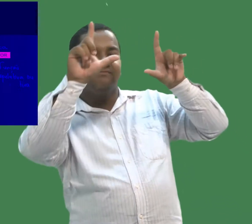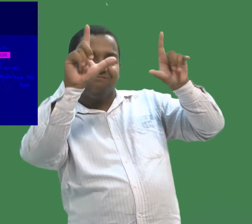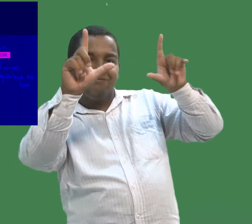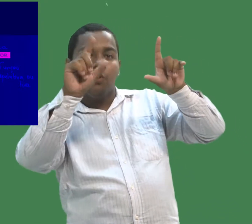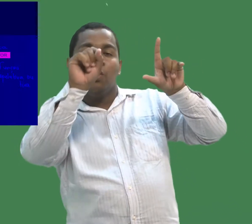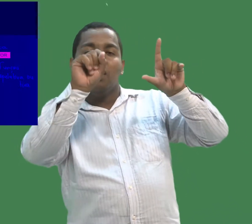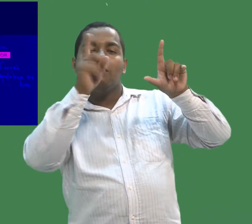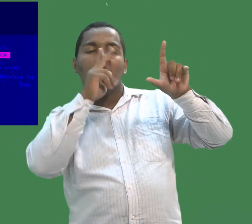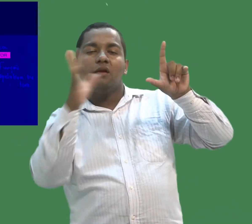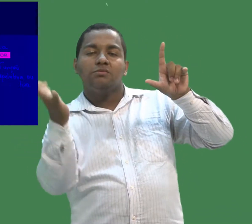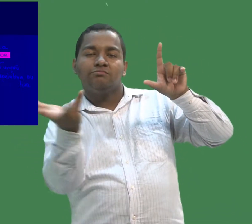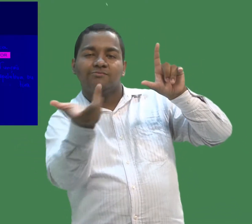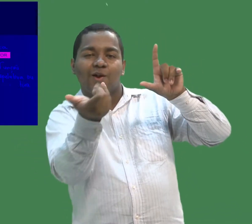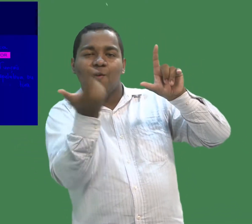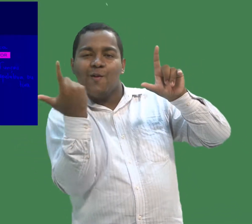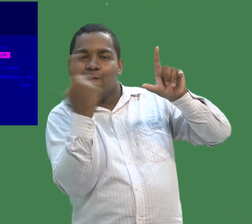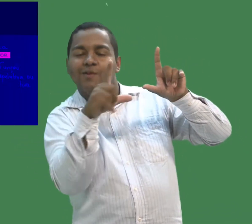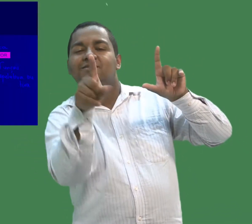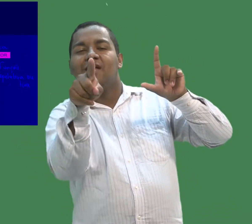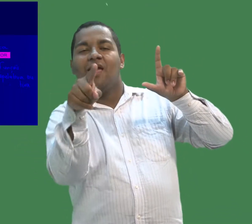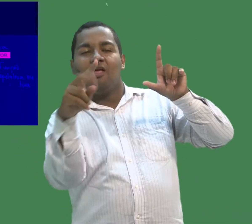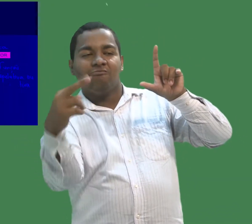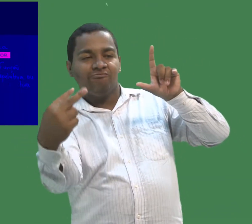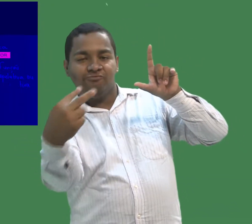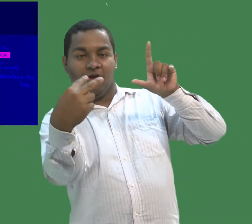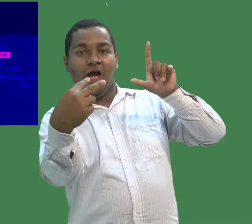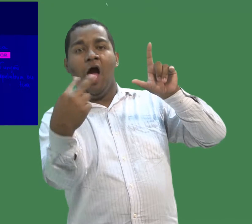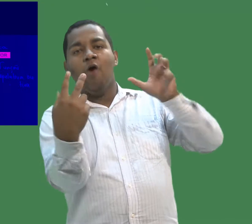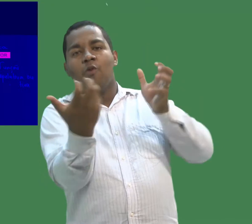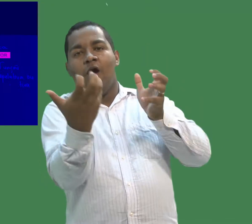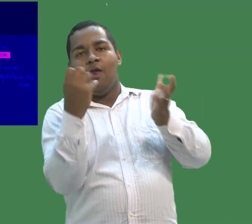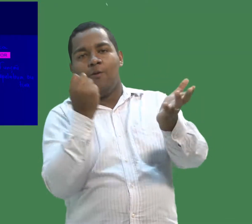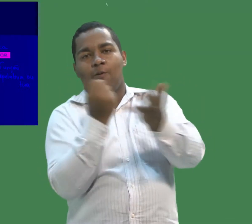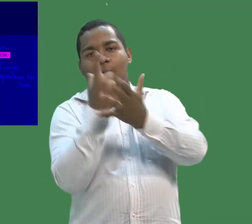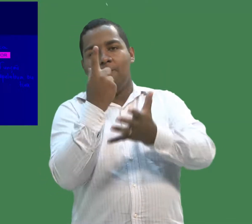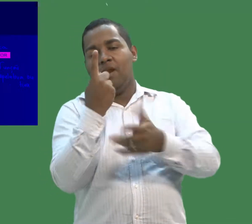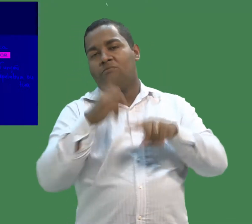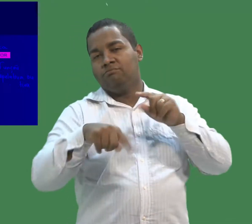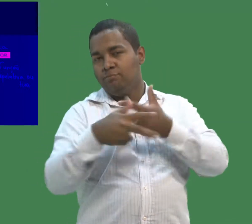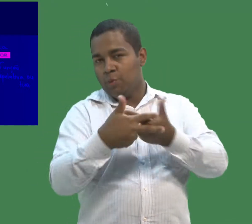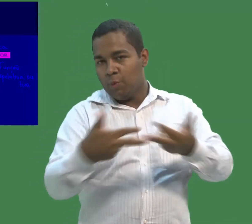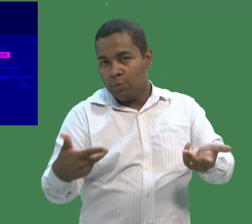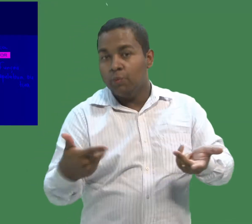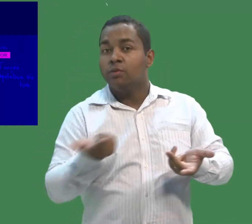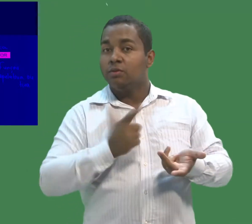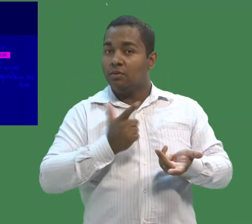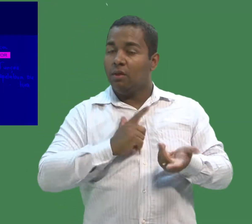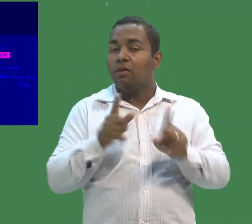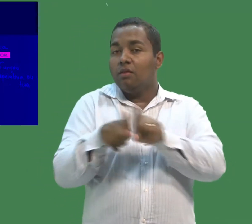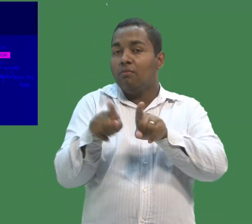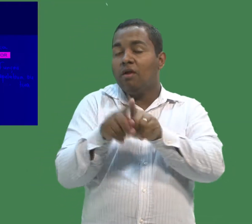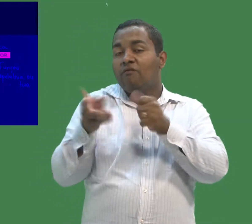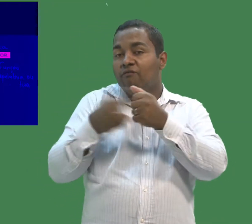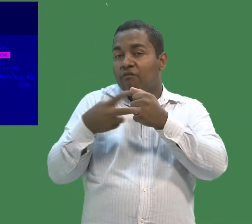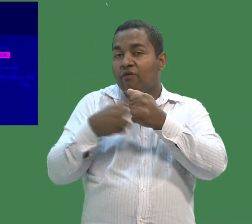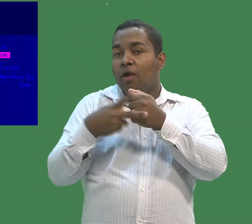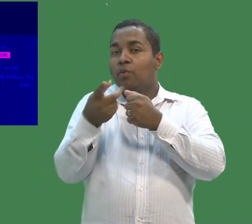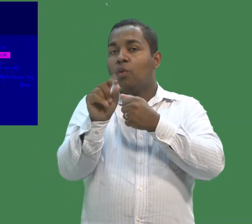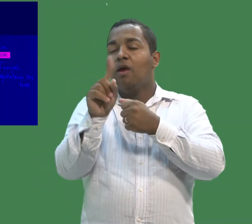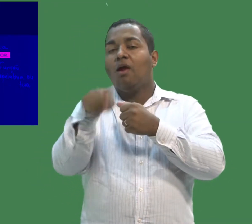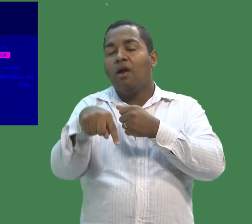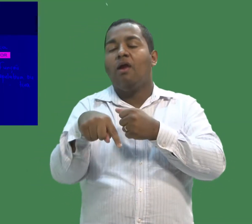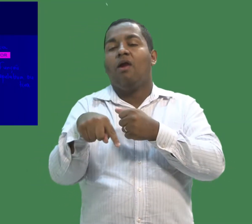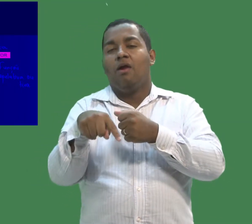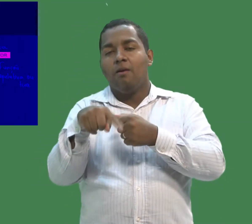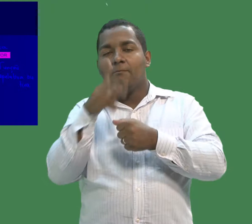propagandas publicitárias, onde a intenção, na verdade, é persuadir o leitor a comprar tal produto. E nesse sentido, nós teremos os verbos